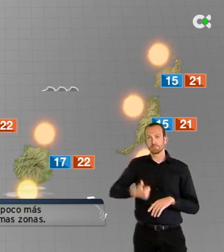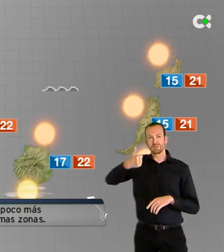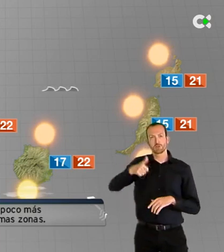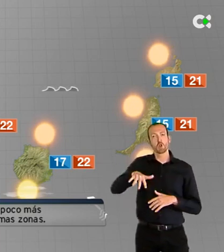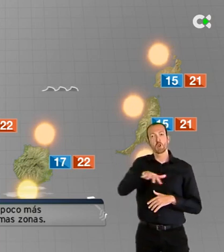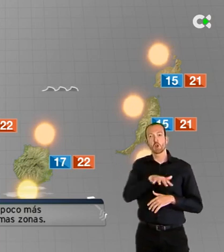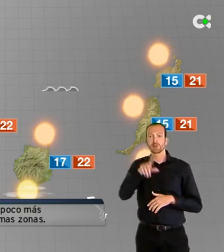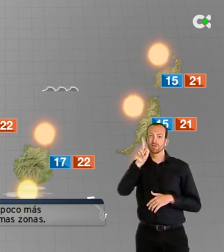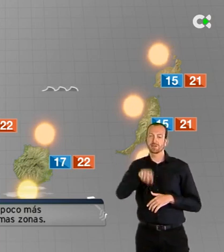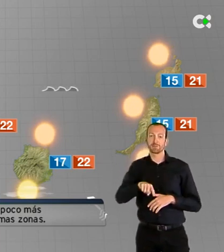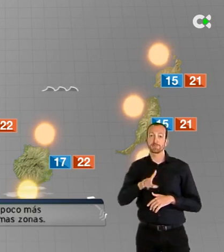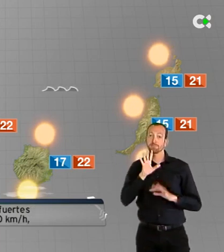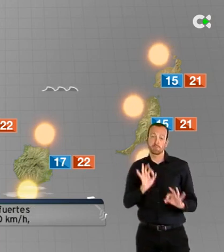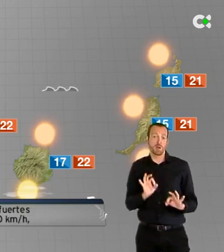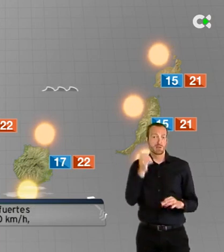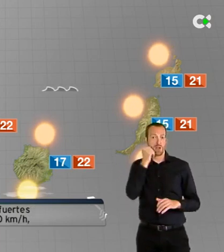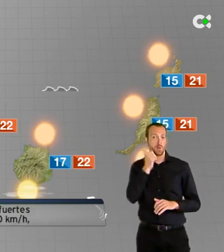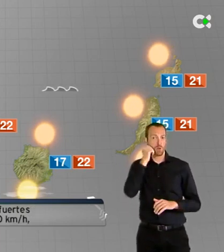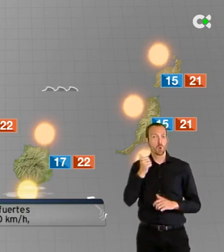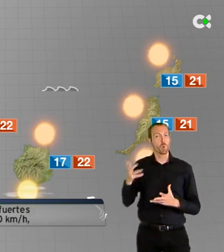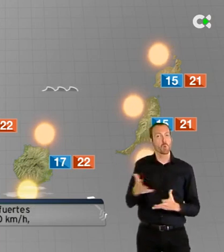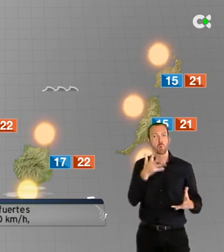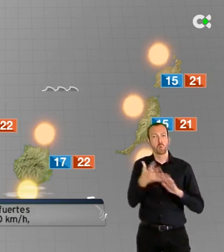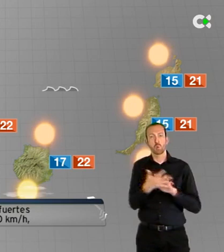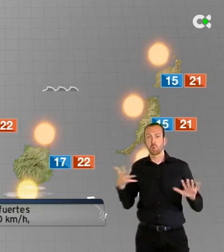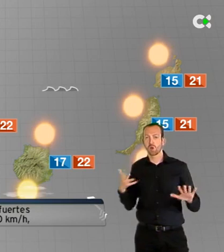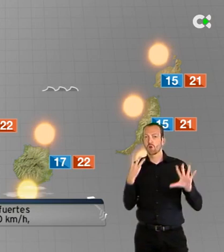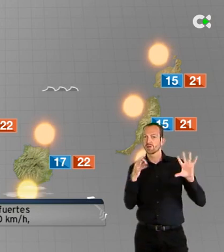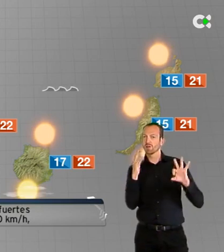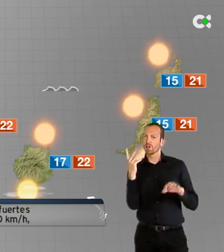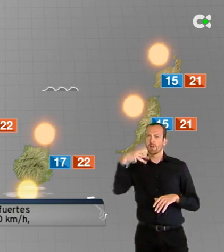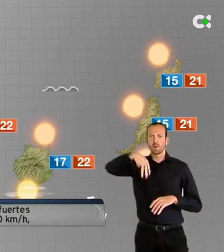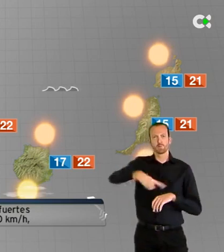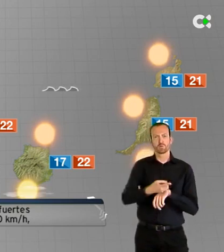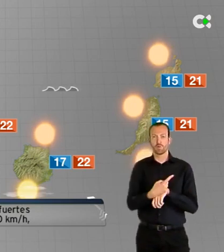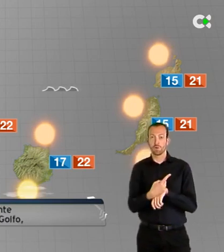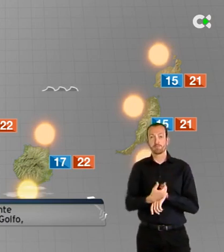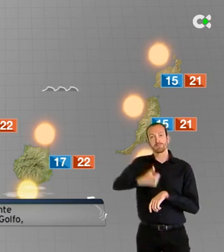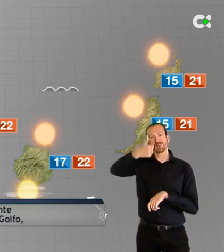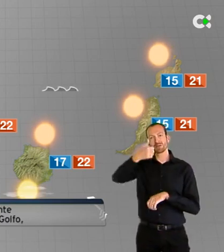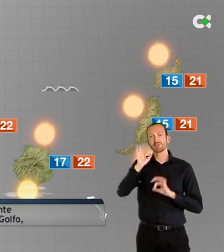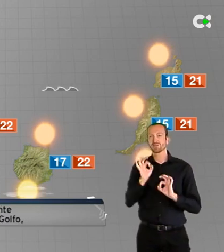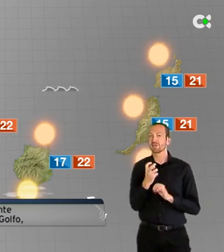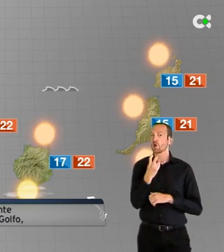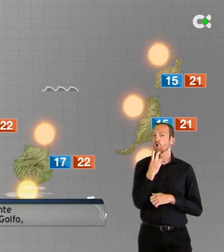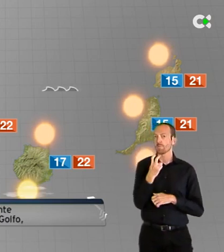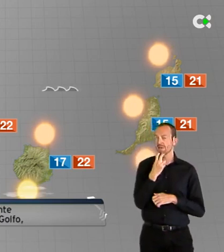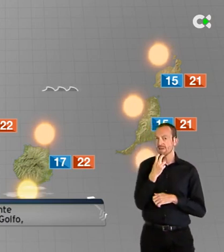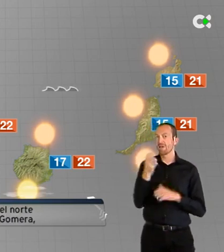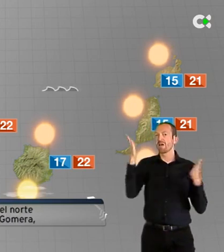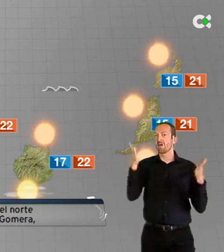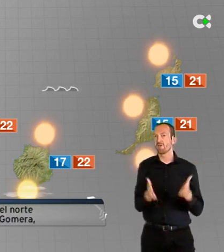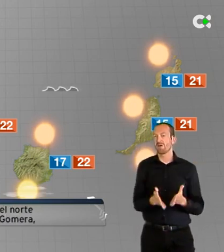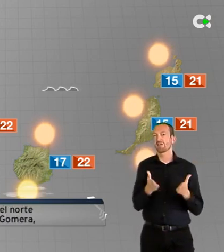poco más y afectará a las mismas zonas las rachas más fuertes superarán los 80 kilómetros por hora principalmente en el valle del